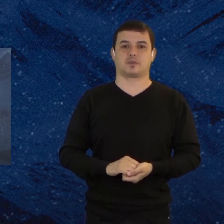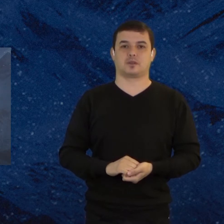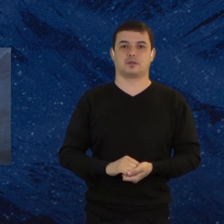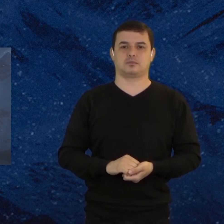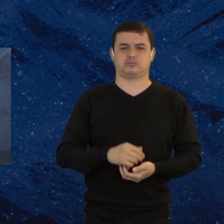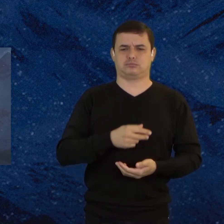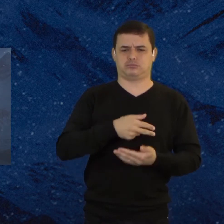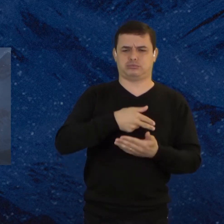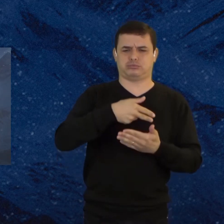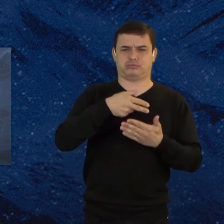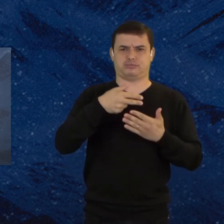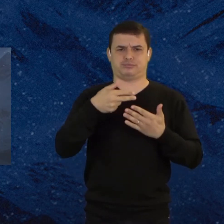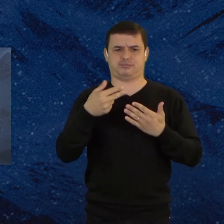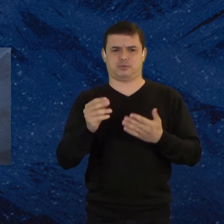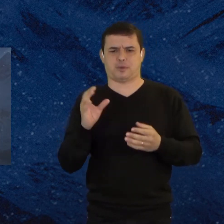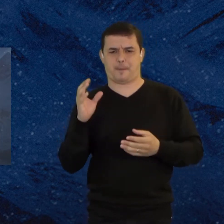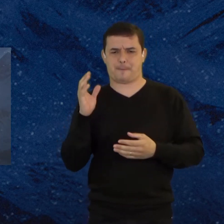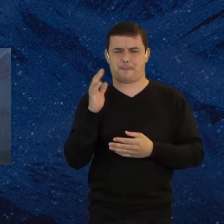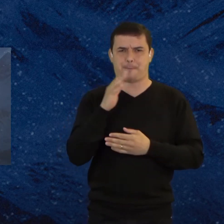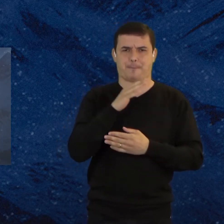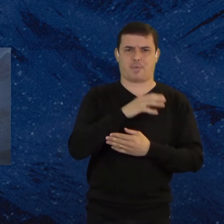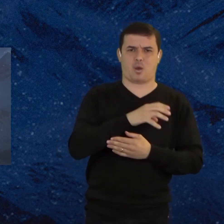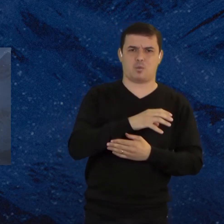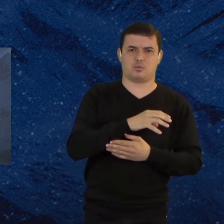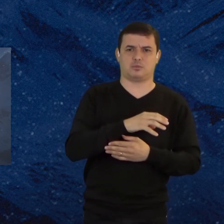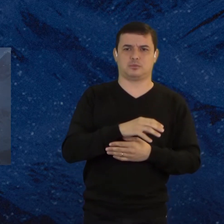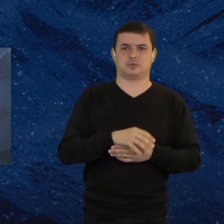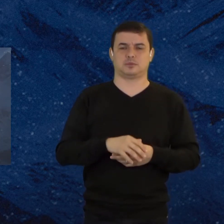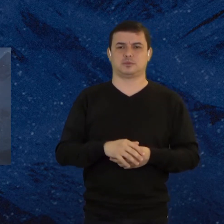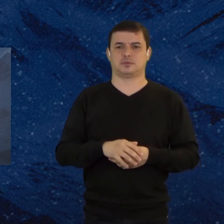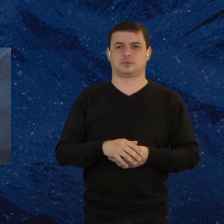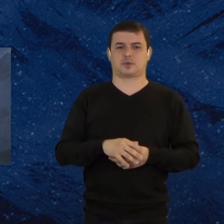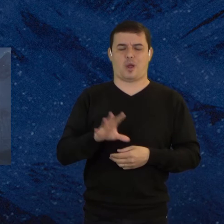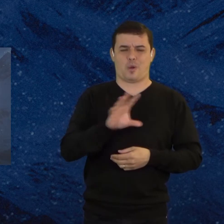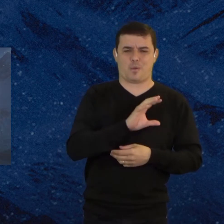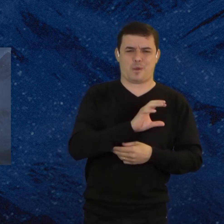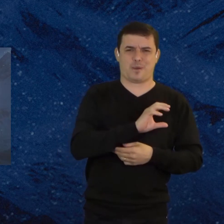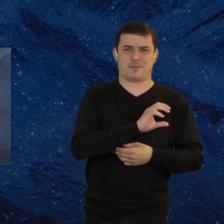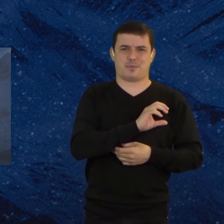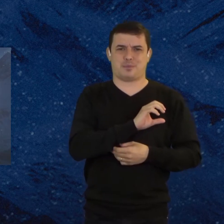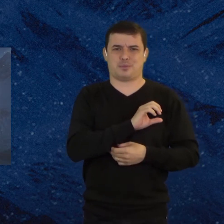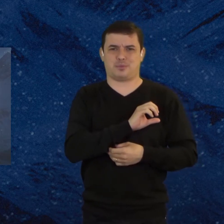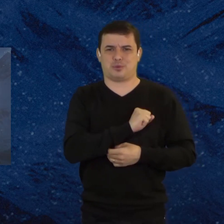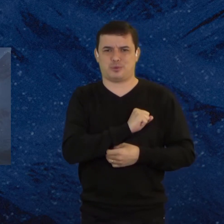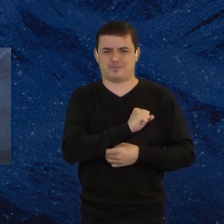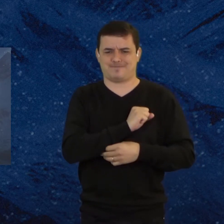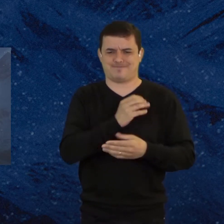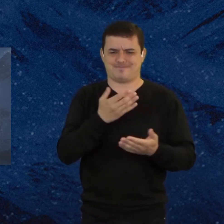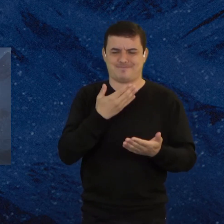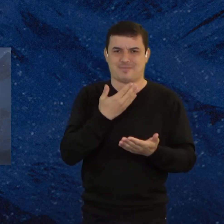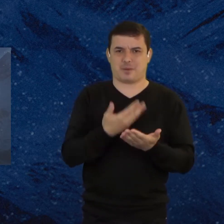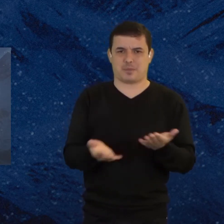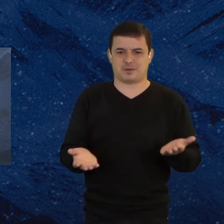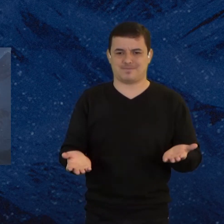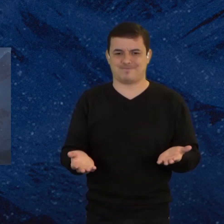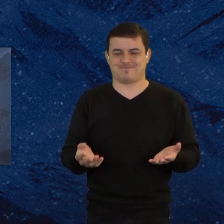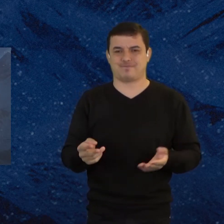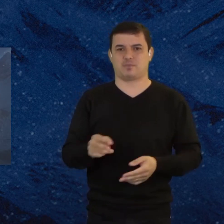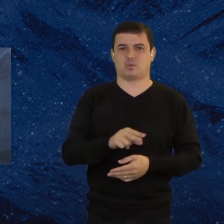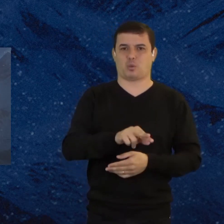multiplicar a iniquidade, o amor se esfriará de quase todos.